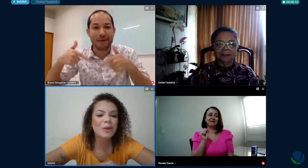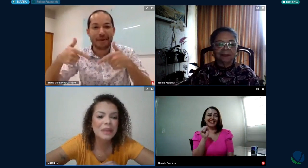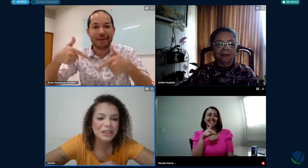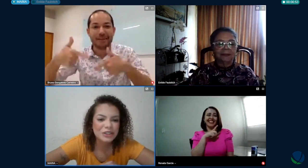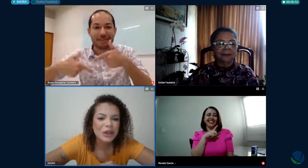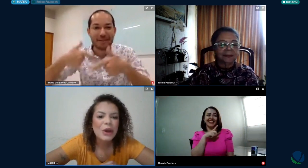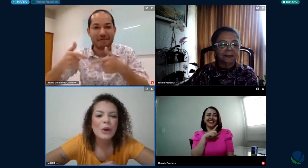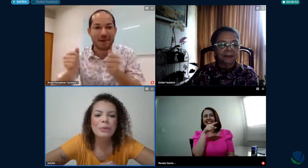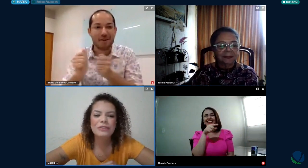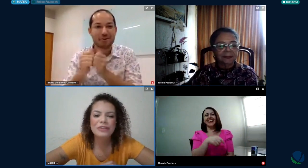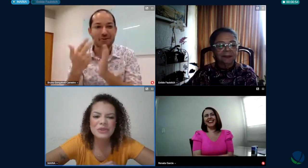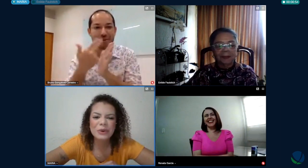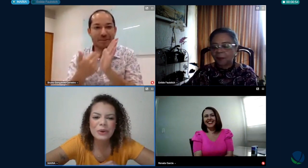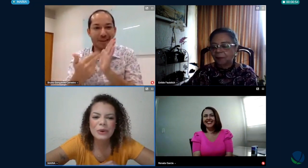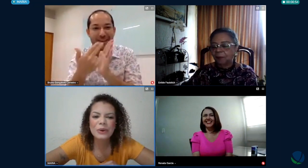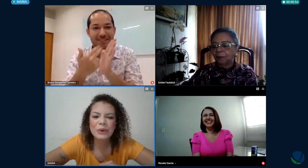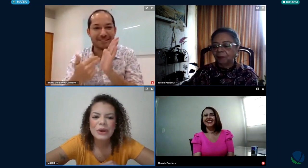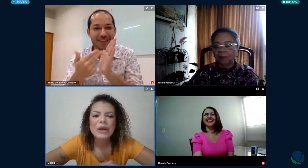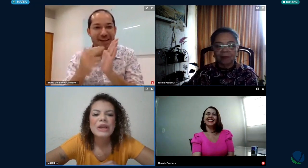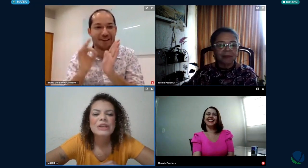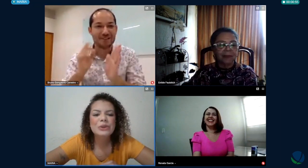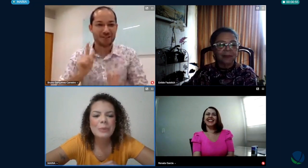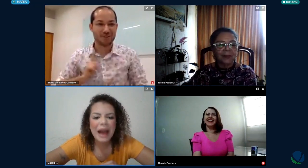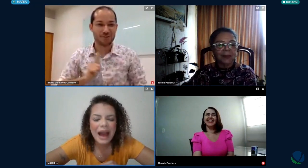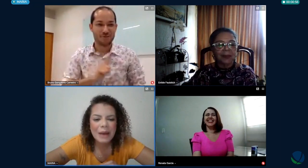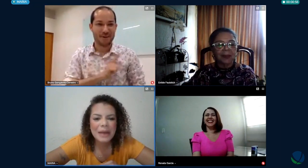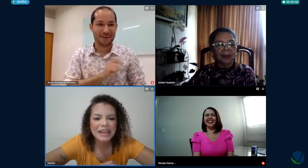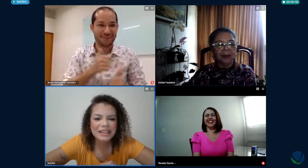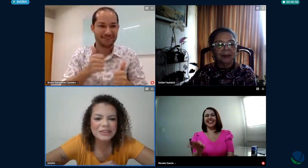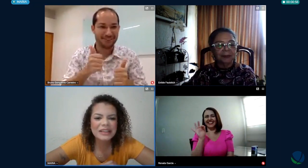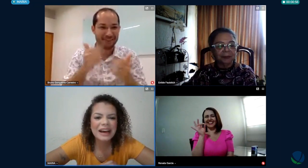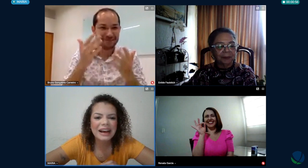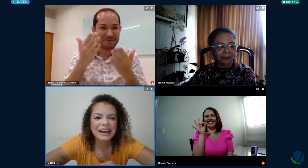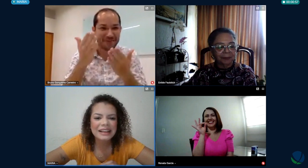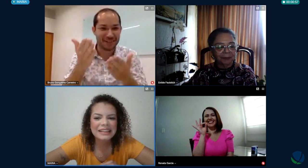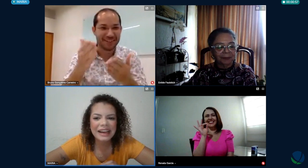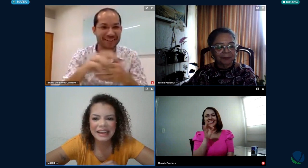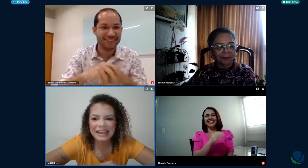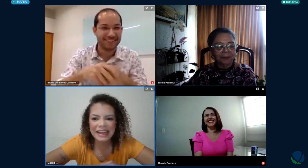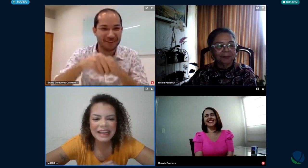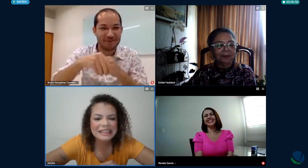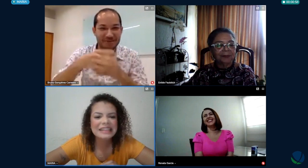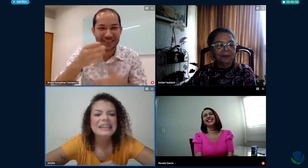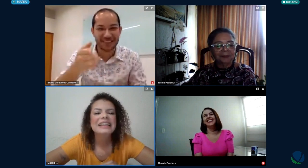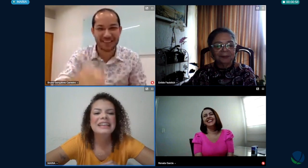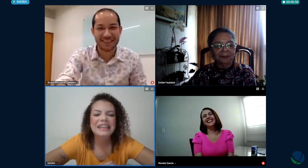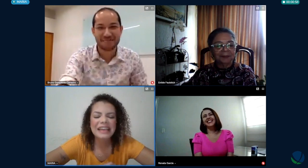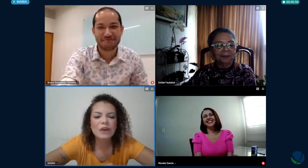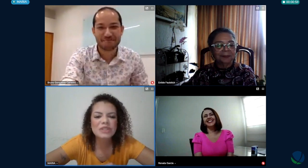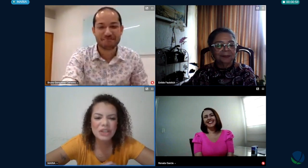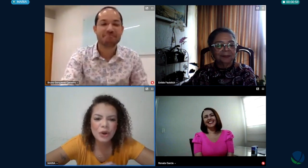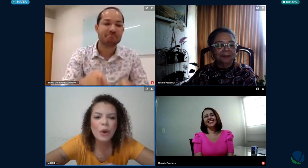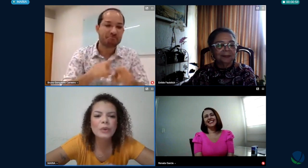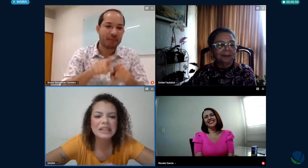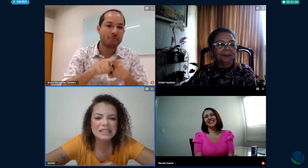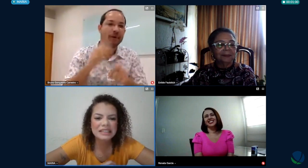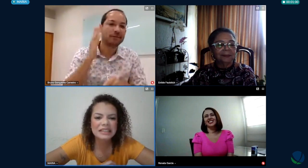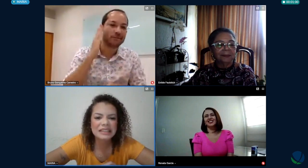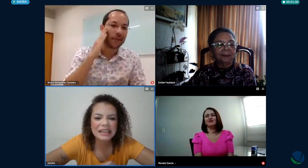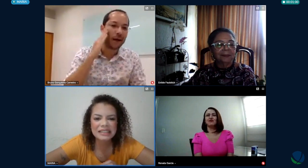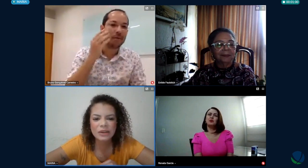defesa, especialmente o professor Gilmar, marido da Renata, que